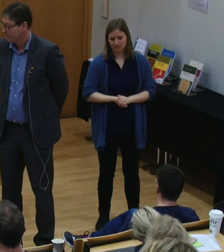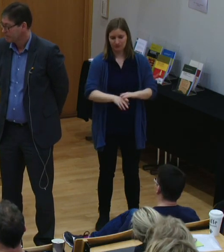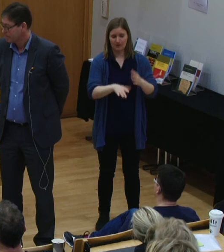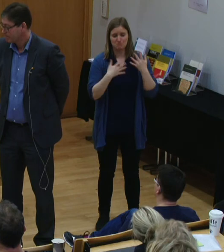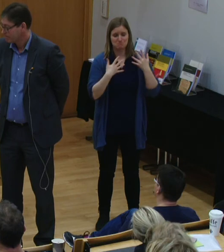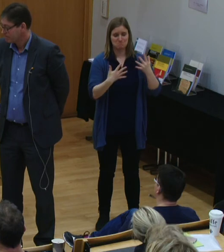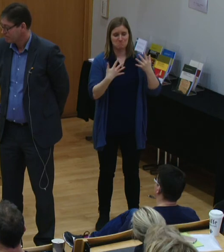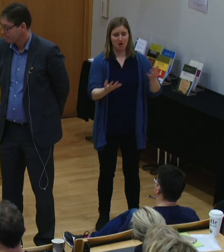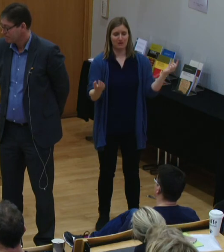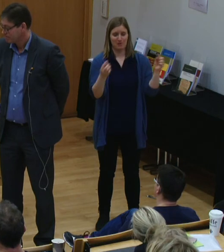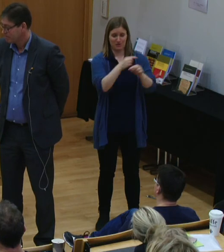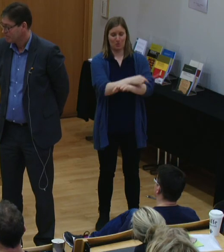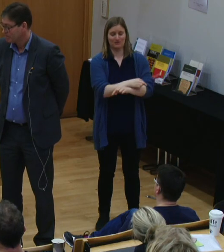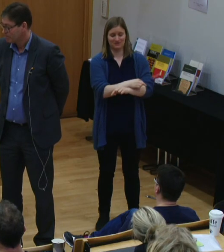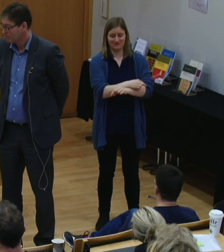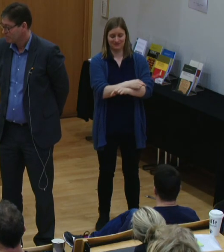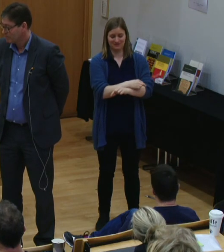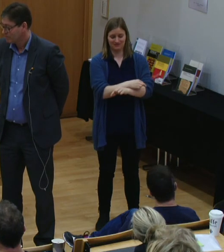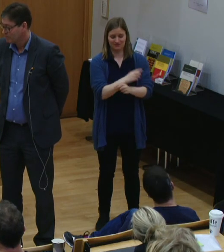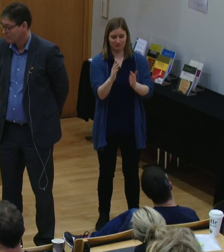mange paradoxer vi støter på da.